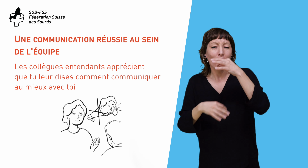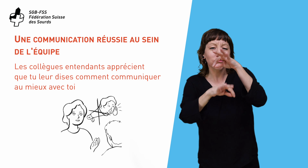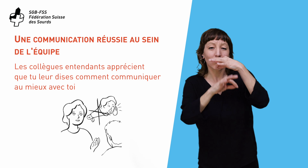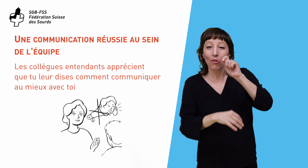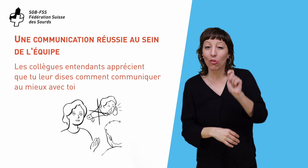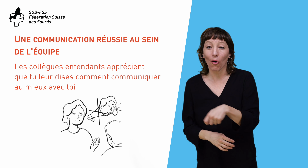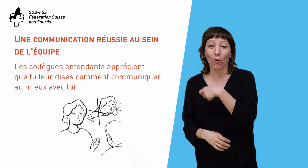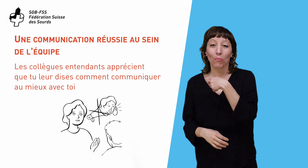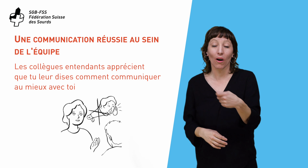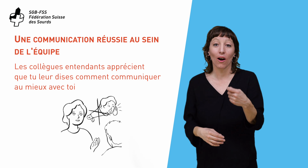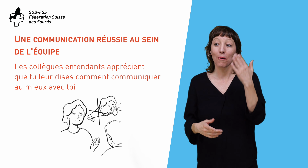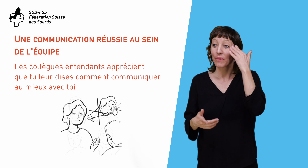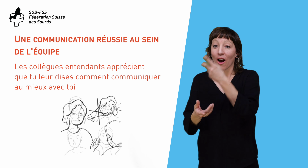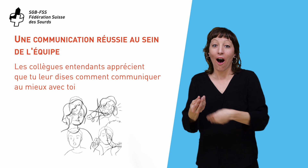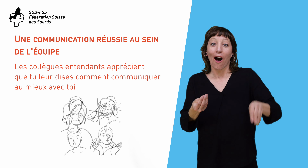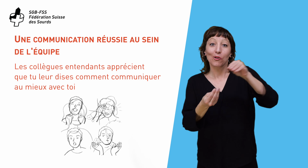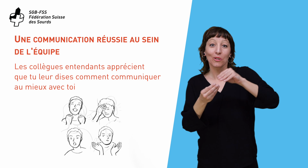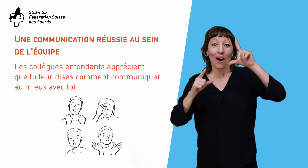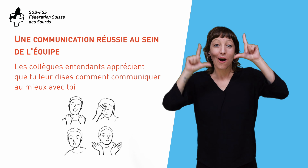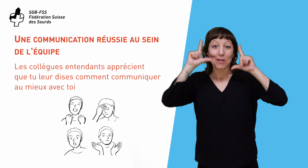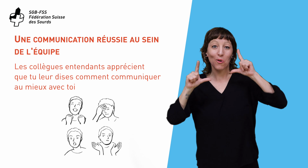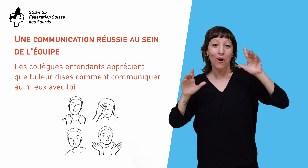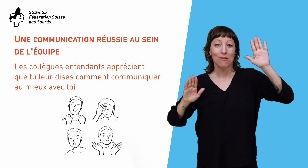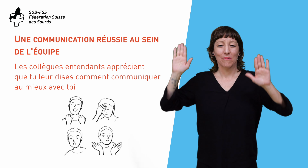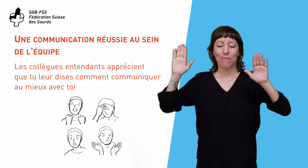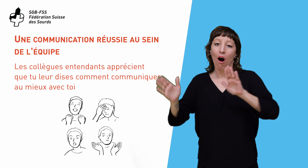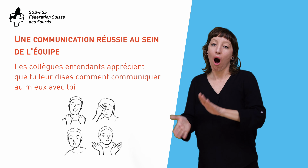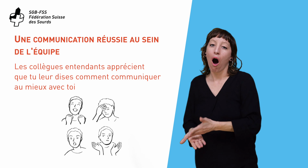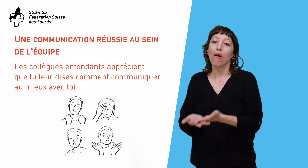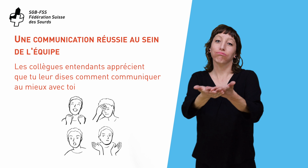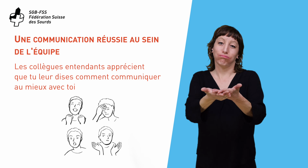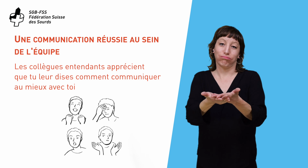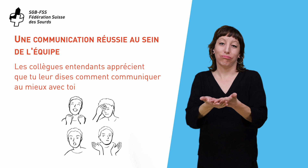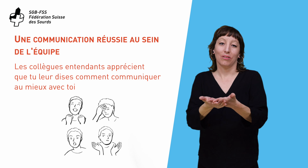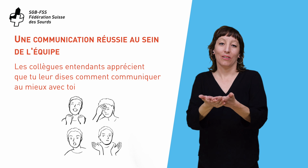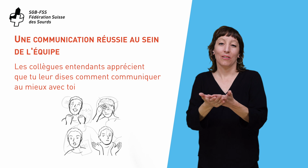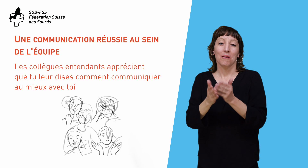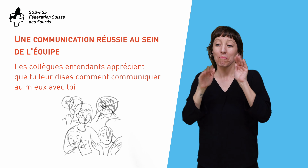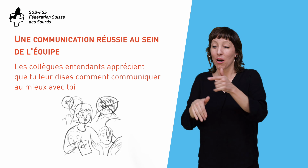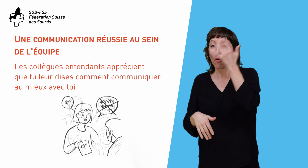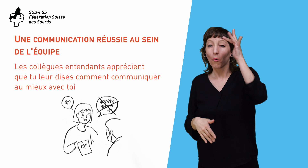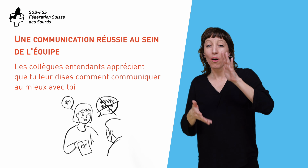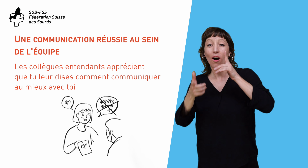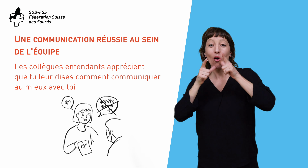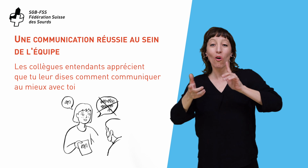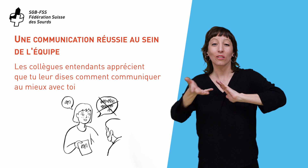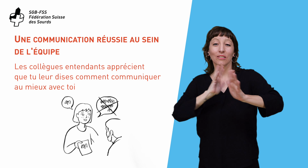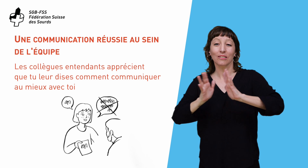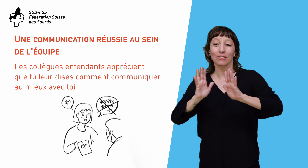parler normalement et que cela t'aide s'ils participent avec leur mimique. Même s'ils ne connaissent pas la langue des